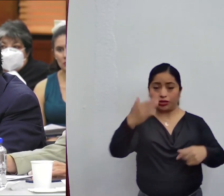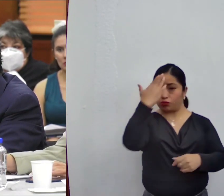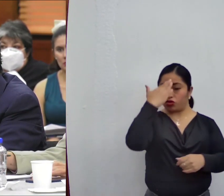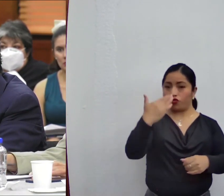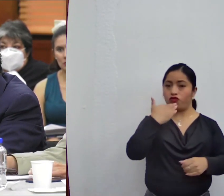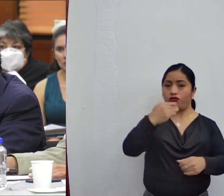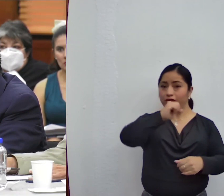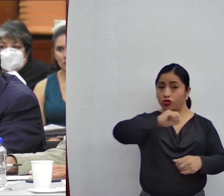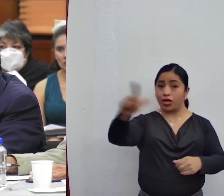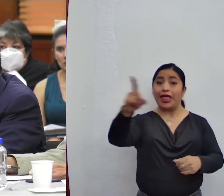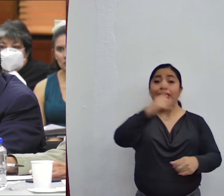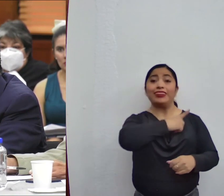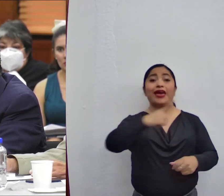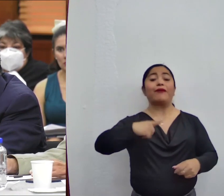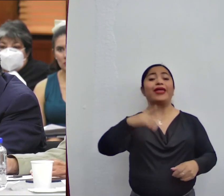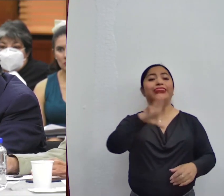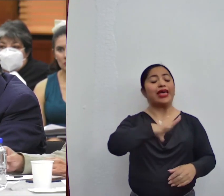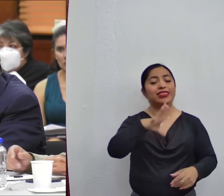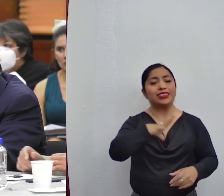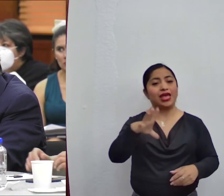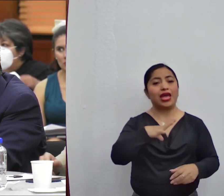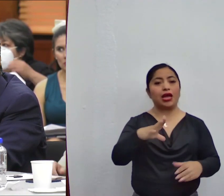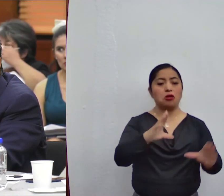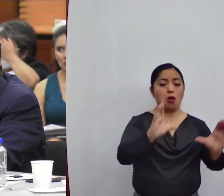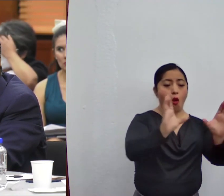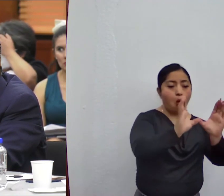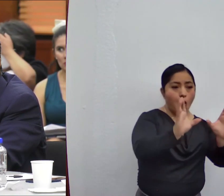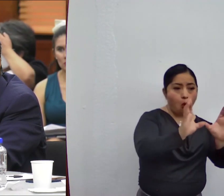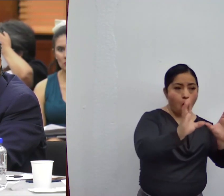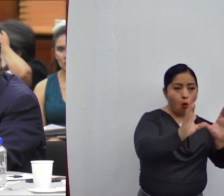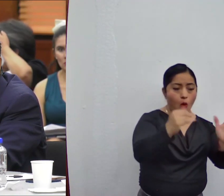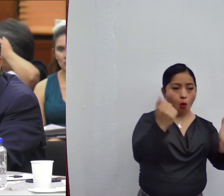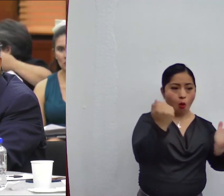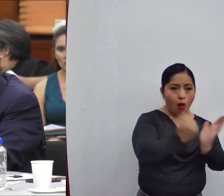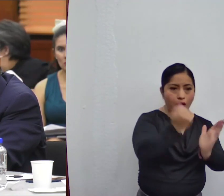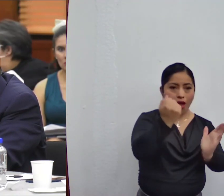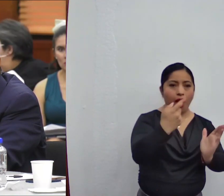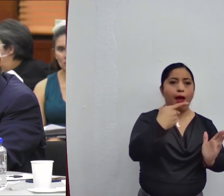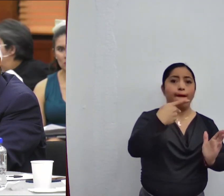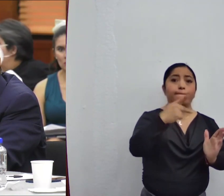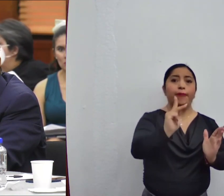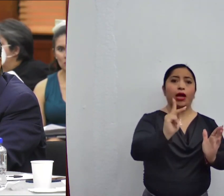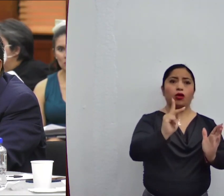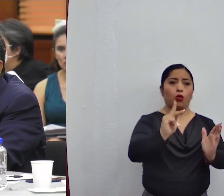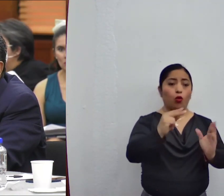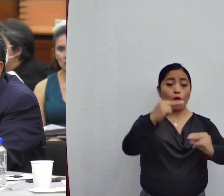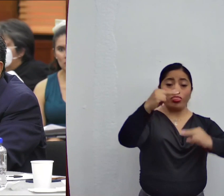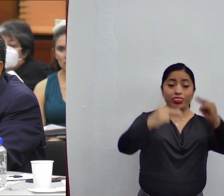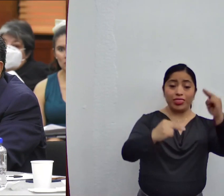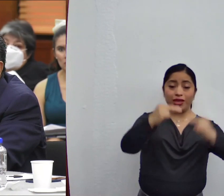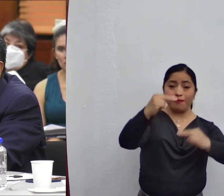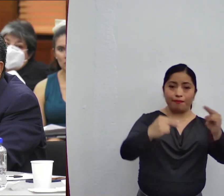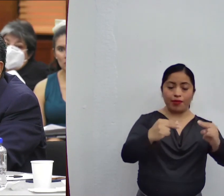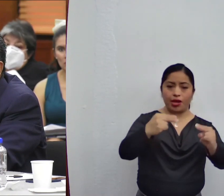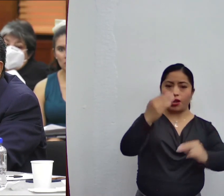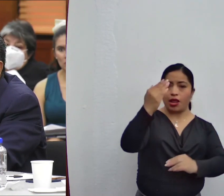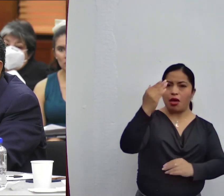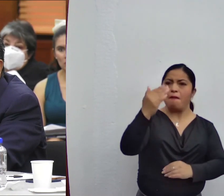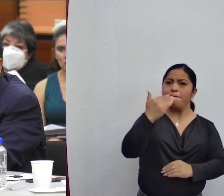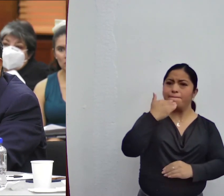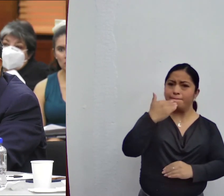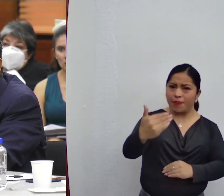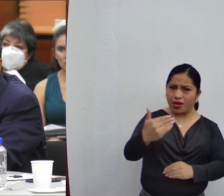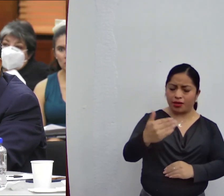Yo recuerdo que cada que se me acerca un niño y me pregunta qué te pasa, le digo, lo que pasa es que